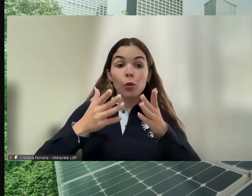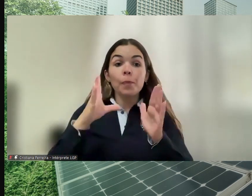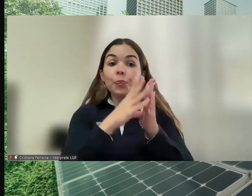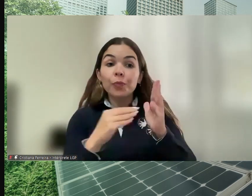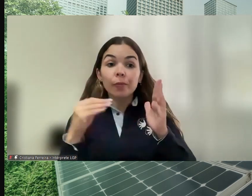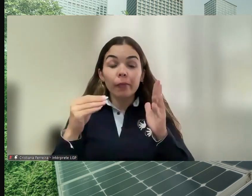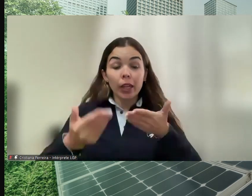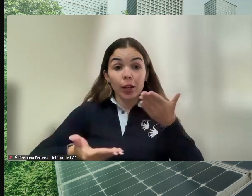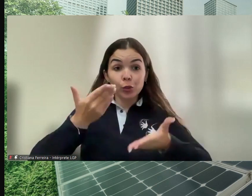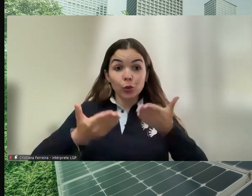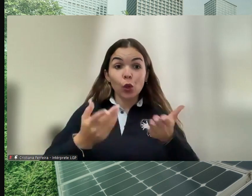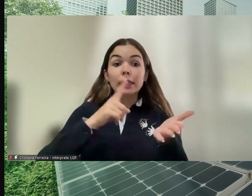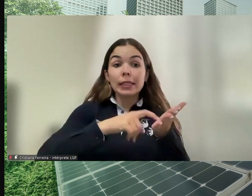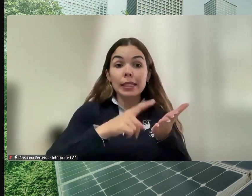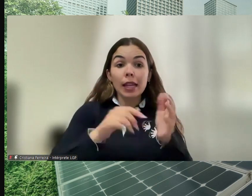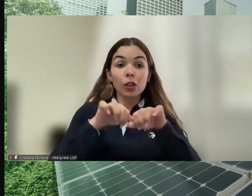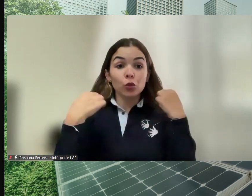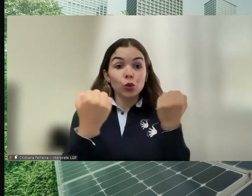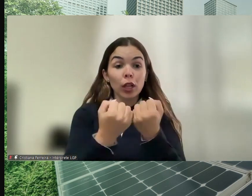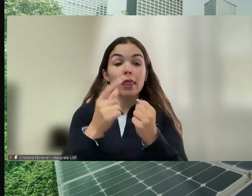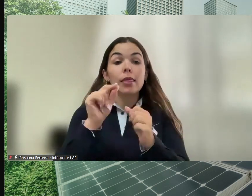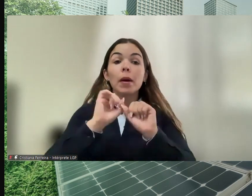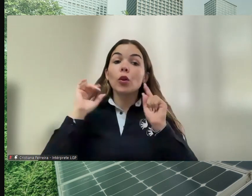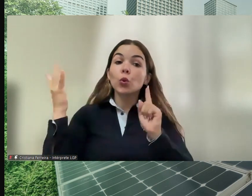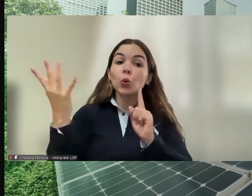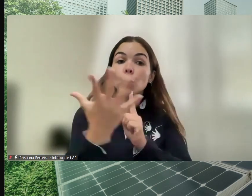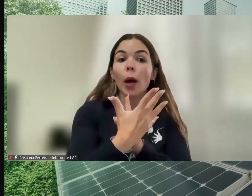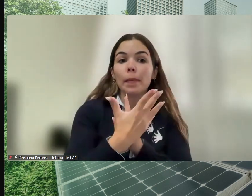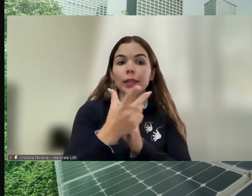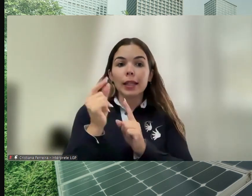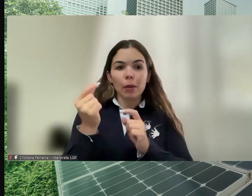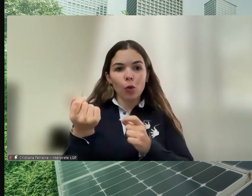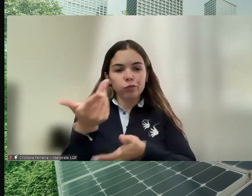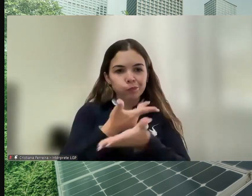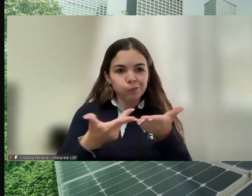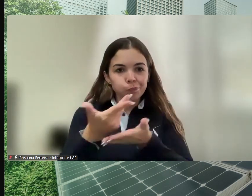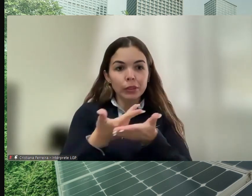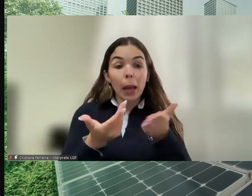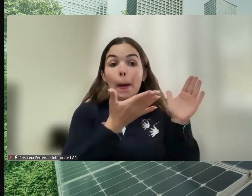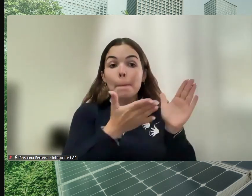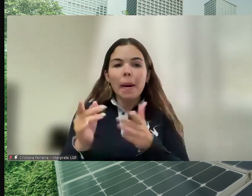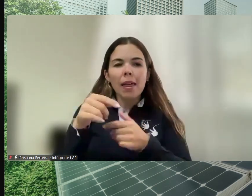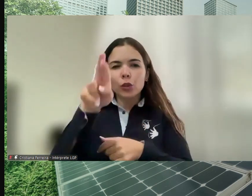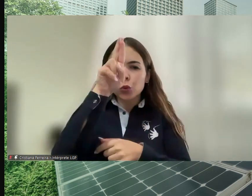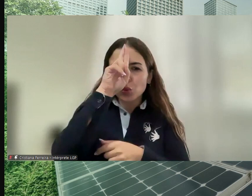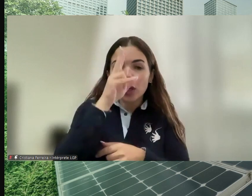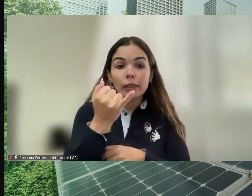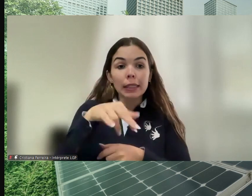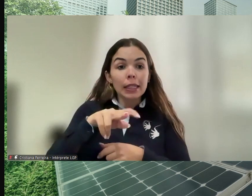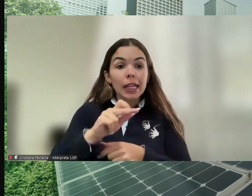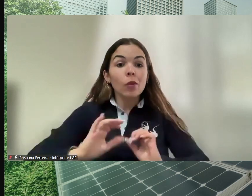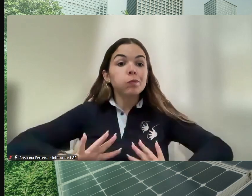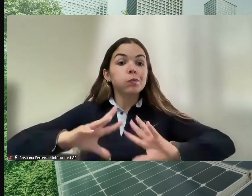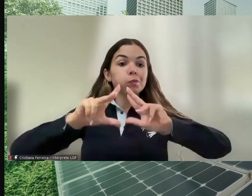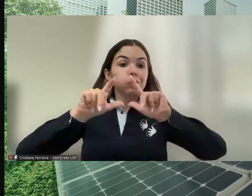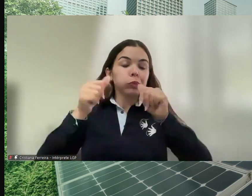que atenda às necessidades sociais, ambientais e económicas. Como parte deste esforço, o INA tem desenvolvido uma